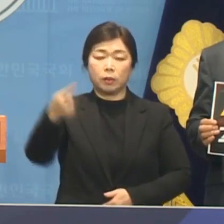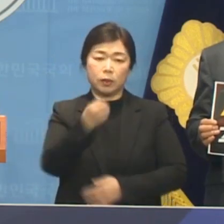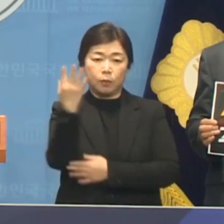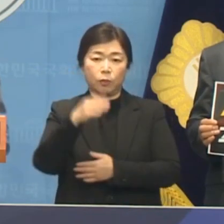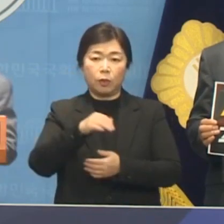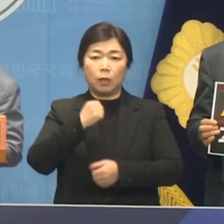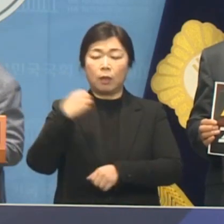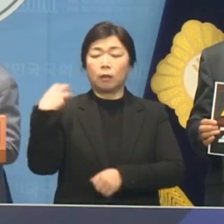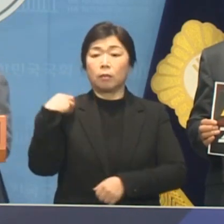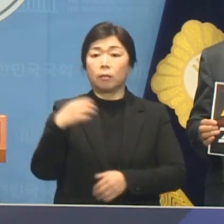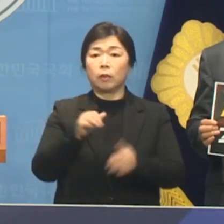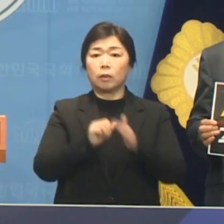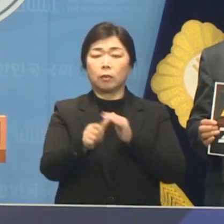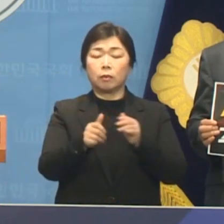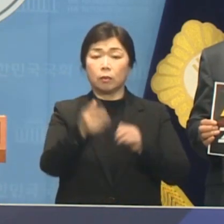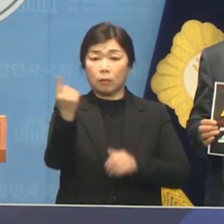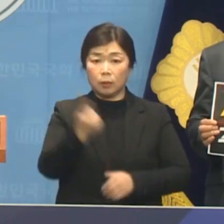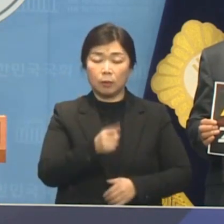발표해 주시겠습니다.